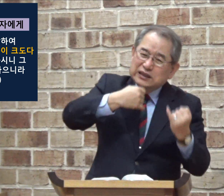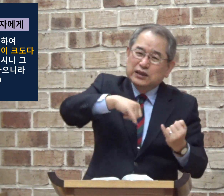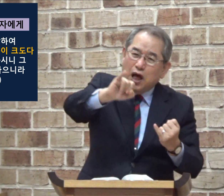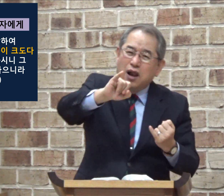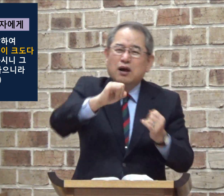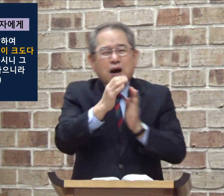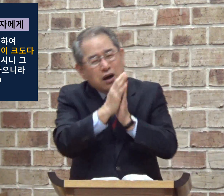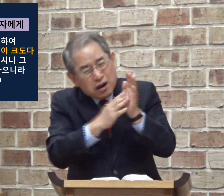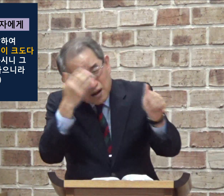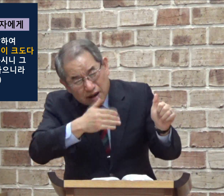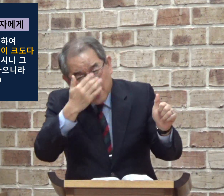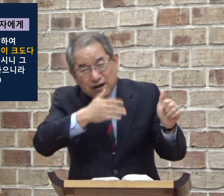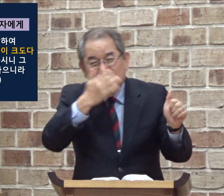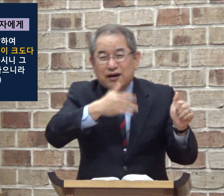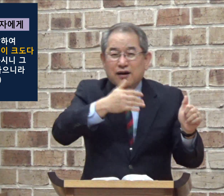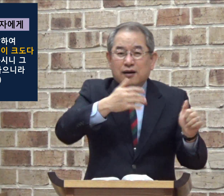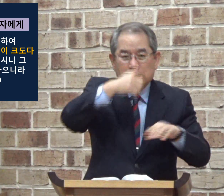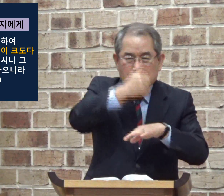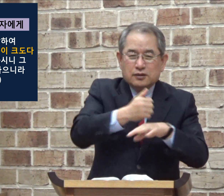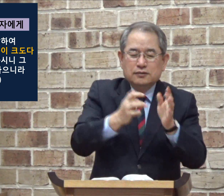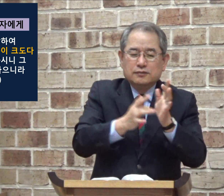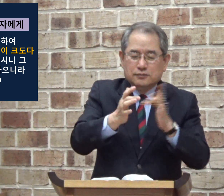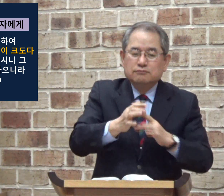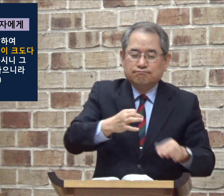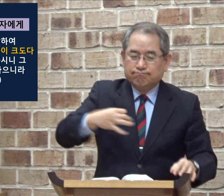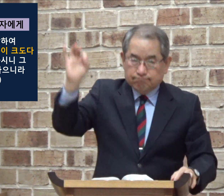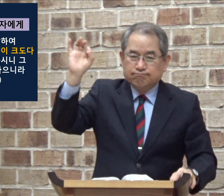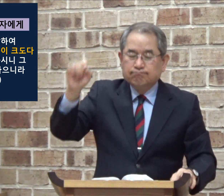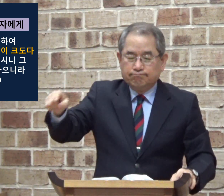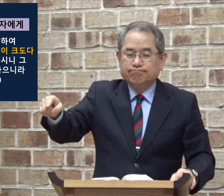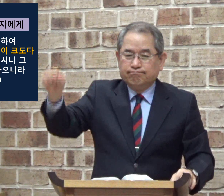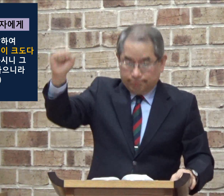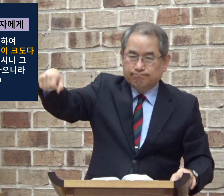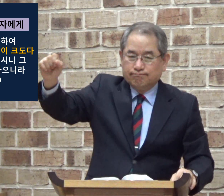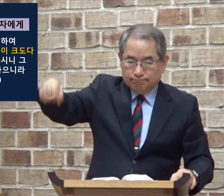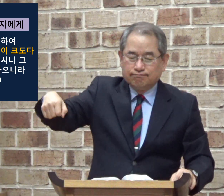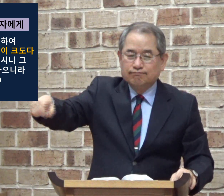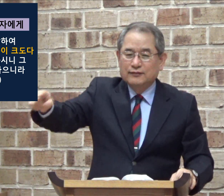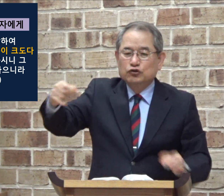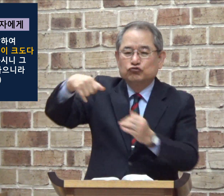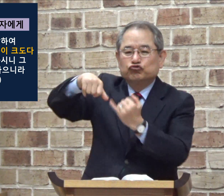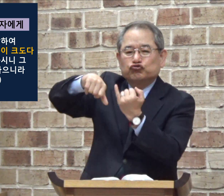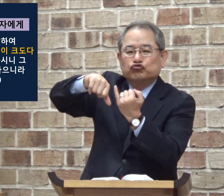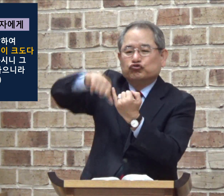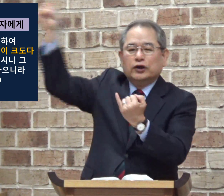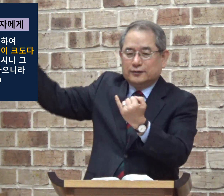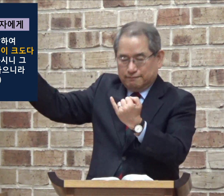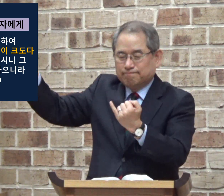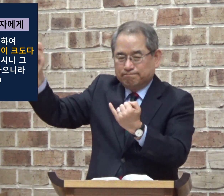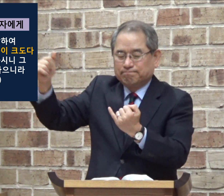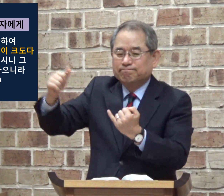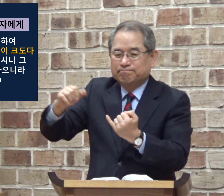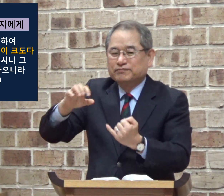예수님이 가나안 여자에게 이르시되 예수께서 대답하여 이르시되 여자여 내 믿음이